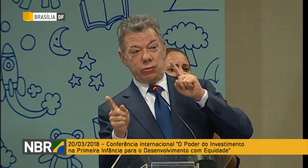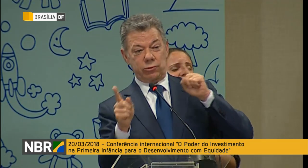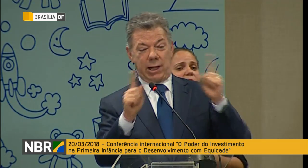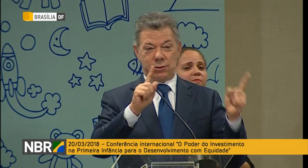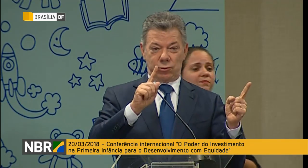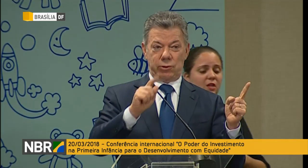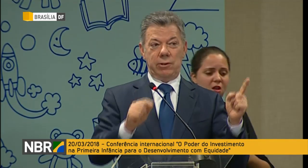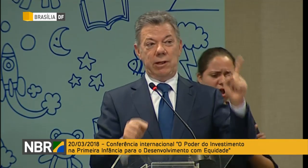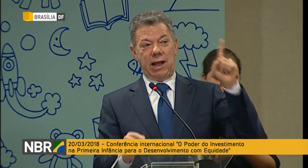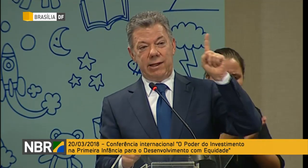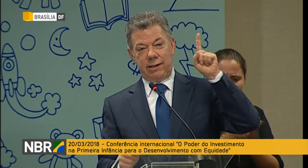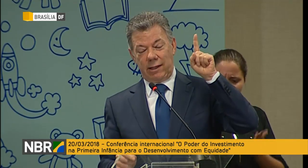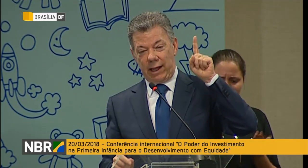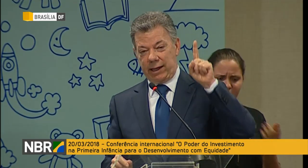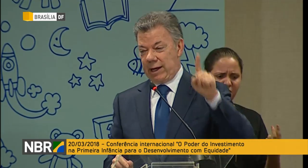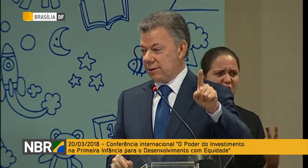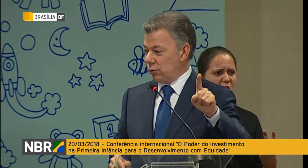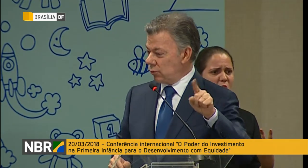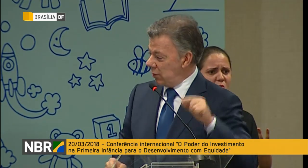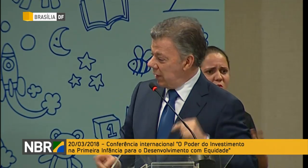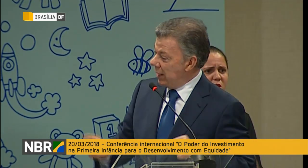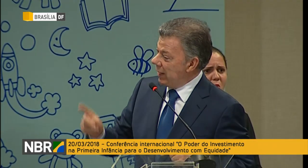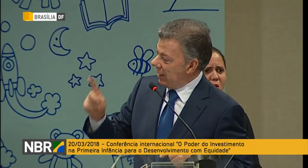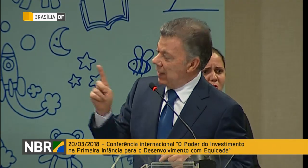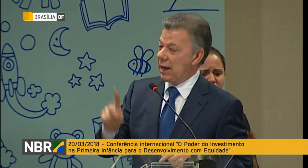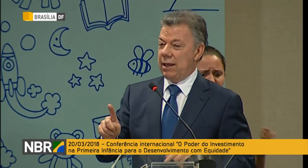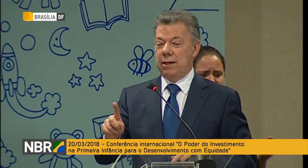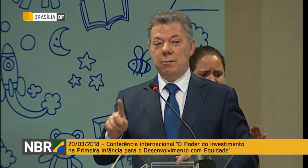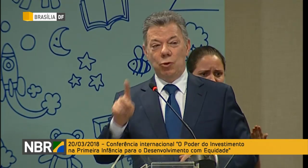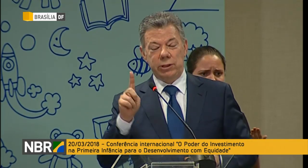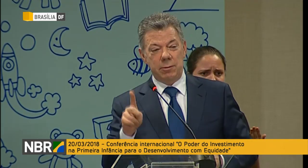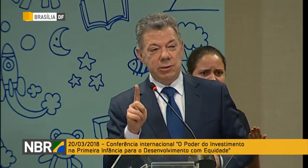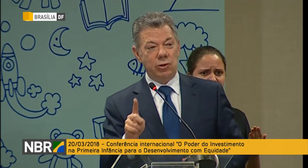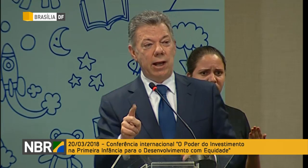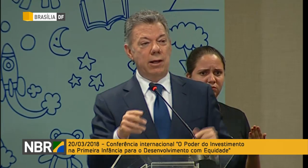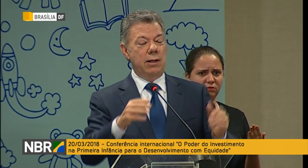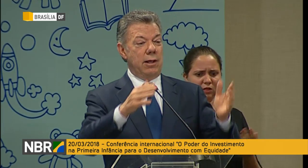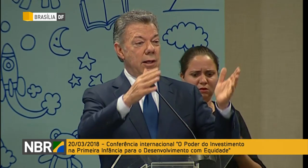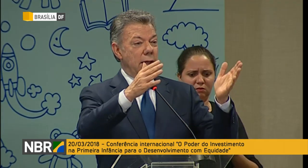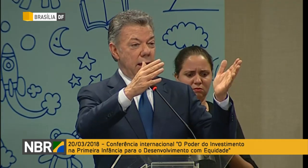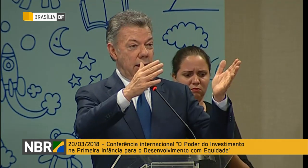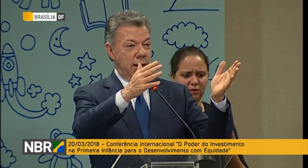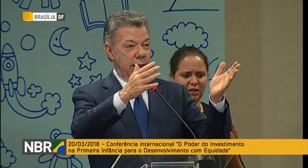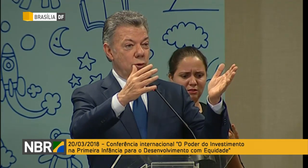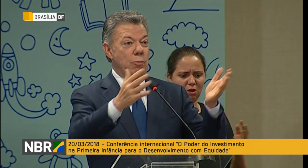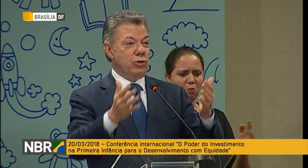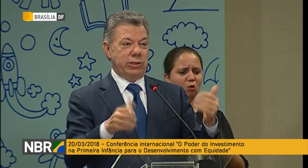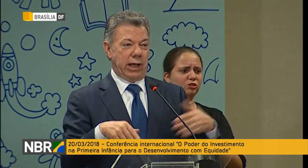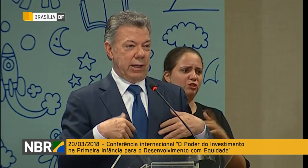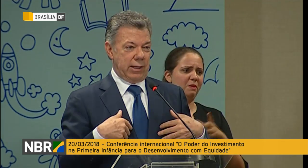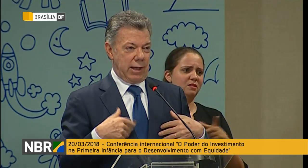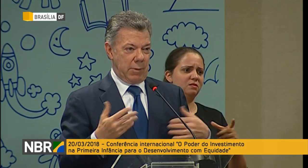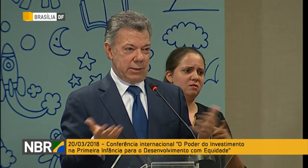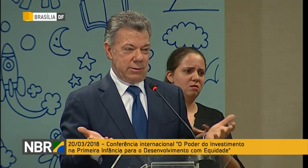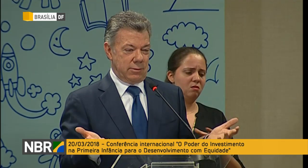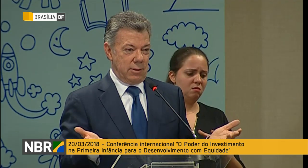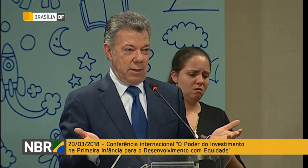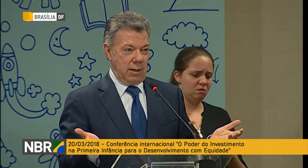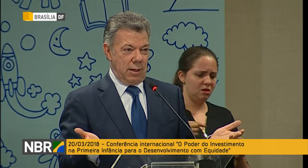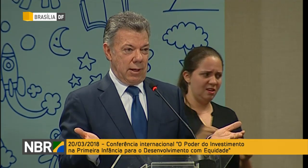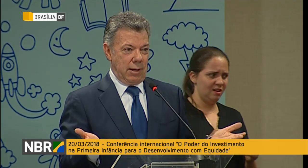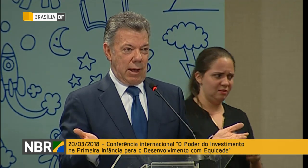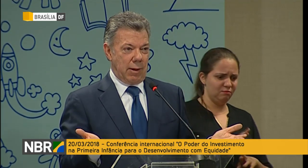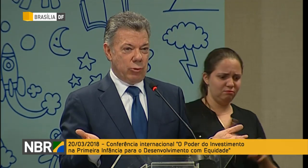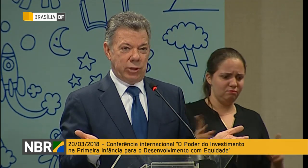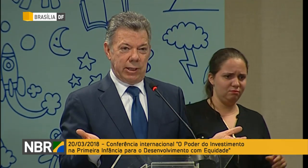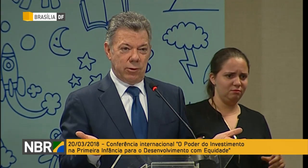conseguimos ver a pobreza de ambos casos, aquela em relação à renda e aquela multidimensional, em uma porcentagem